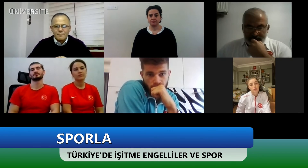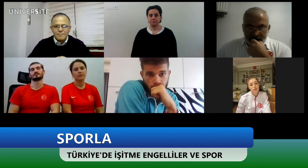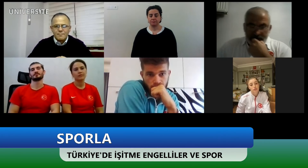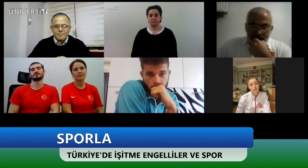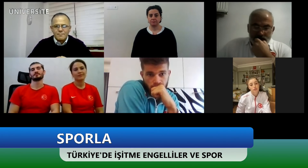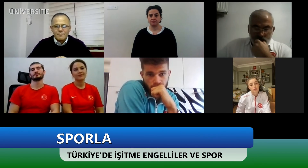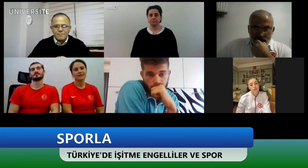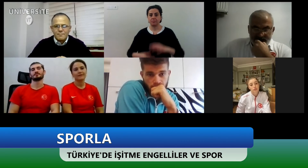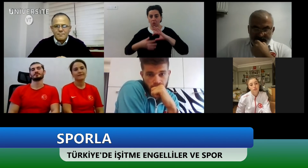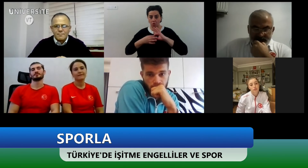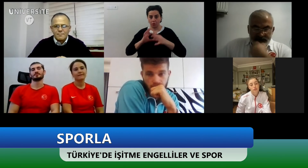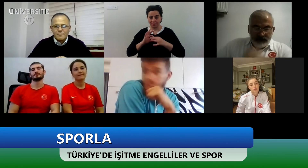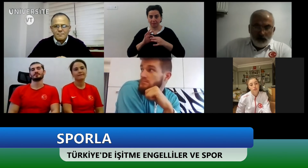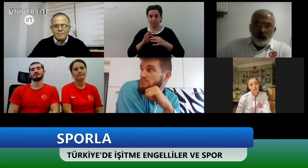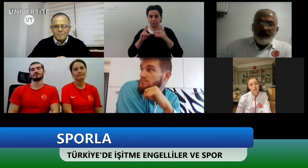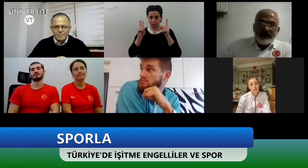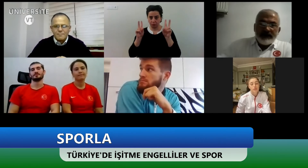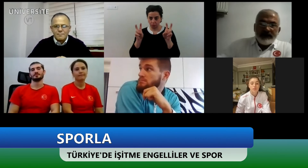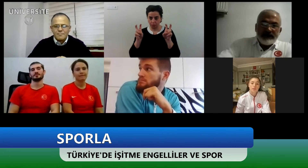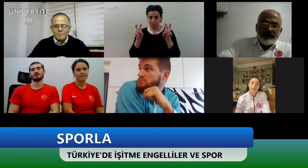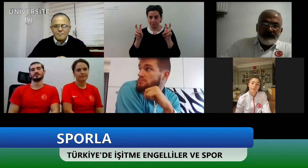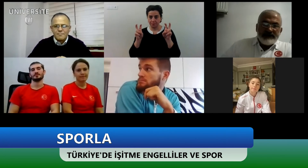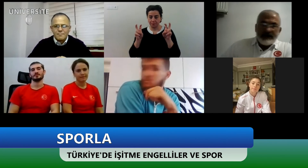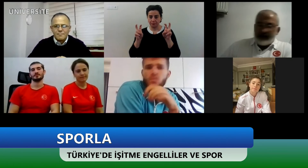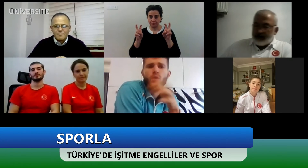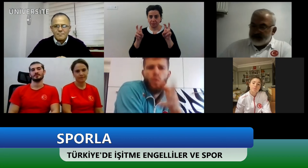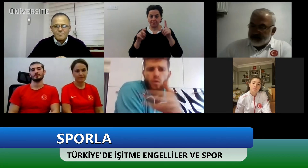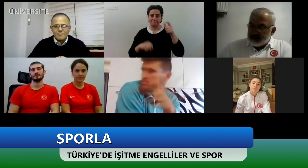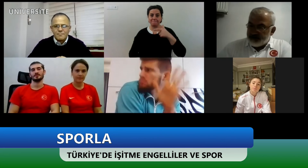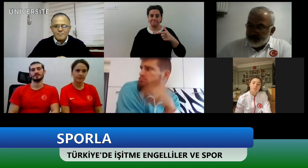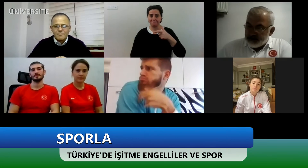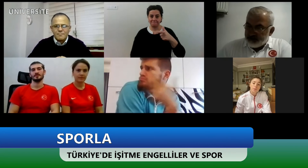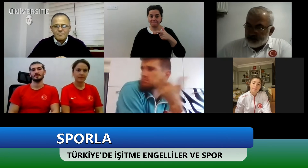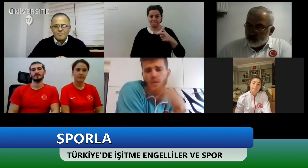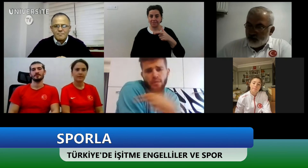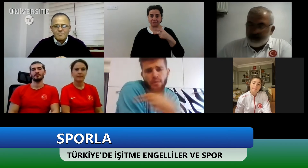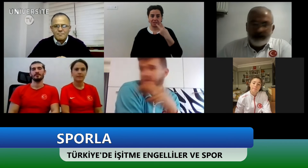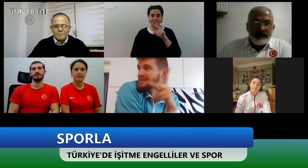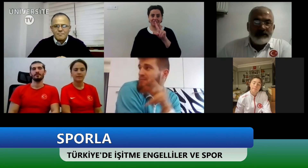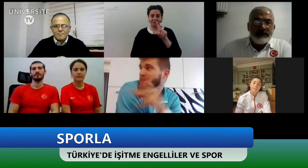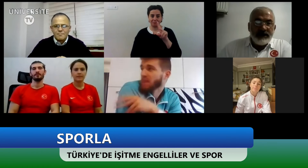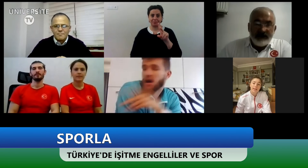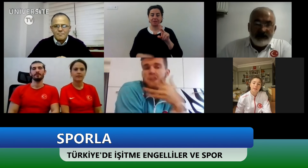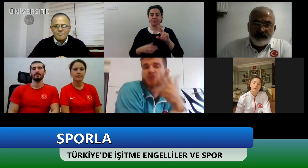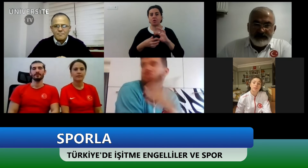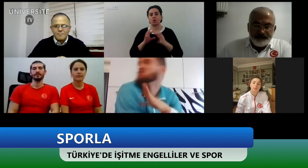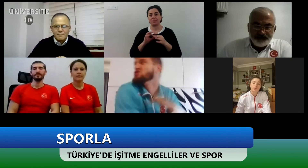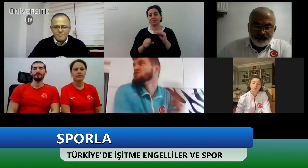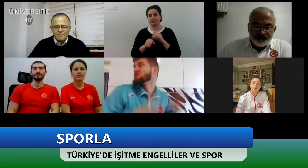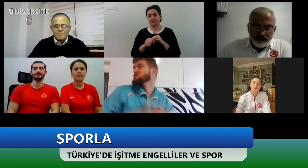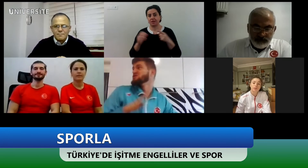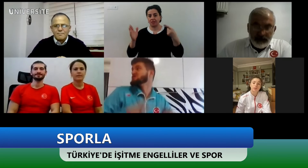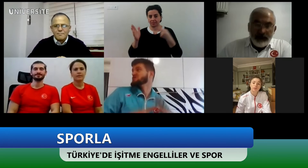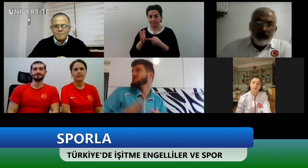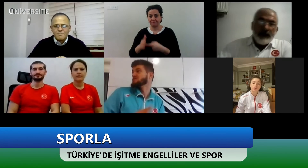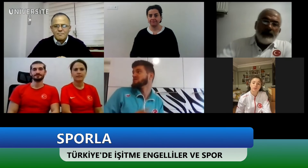olimpiyatları söylediniz. Olimpiyatlardaki Brezilya'da yapılacak 2021 olimpiyatlarındaki hedefimiz